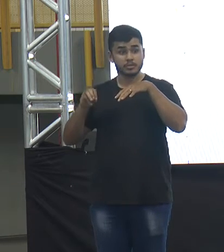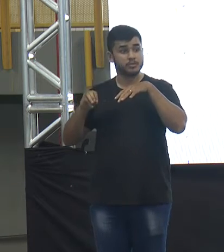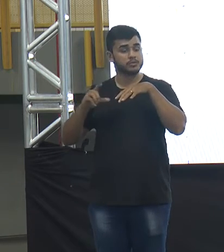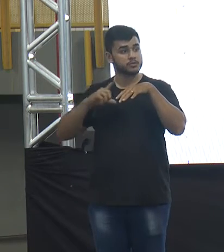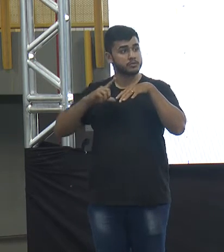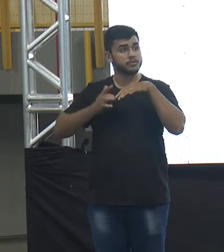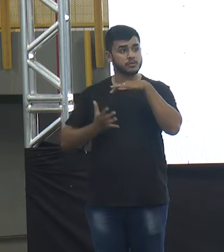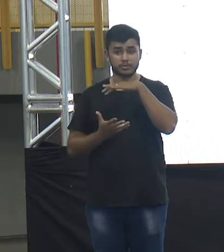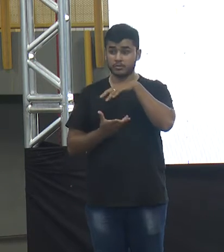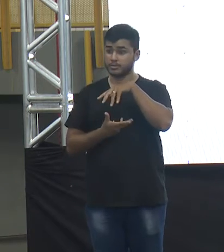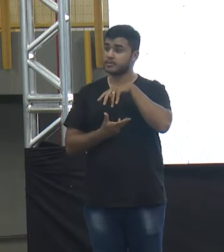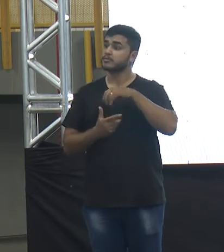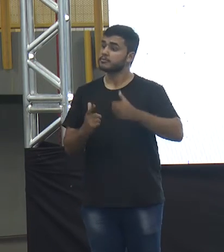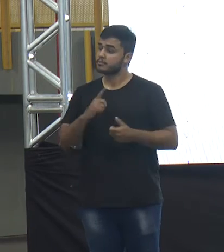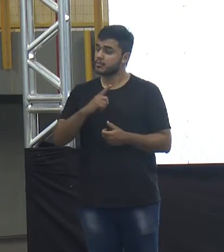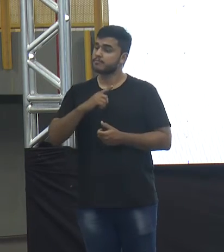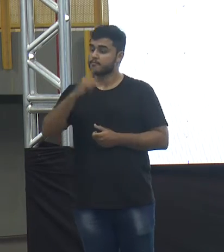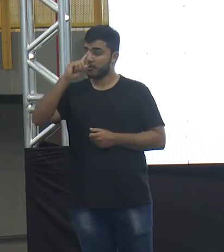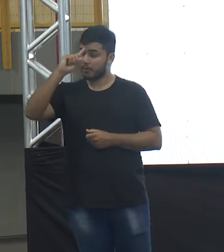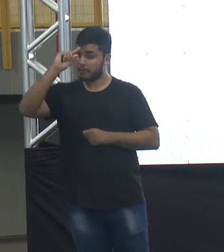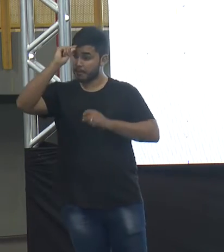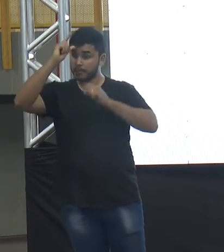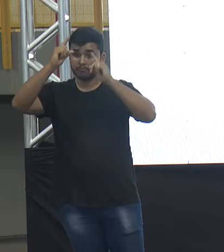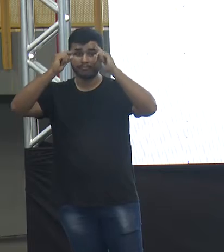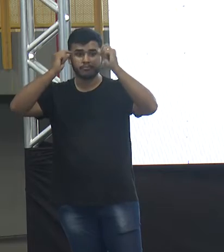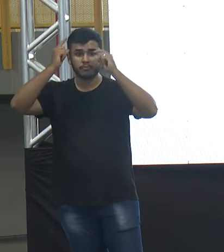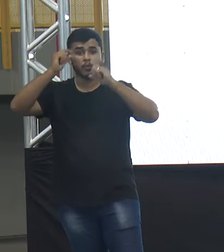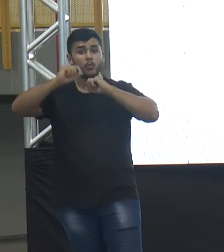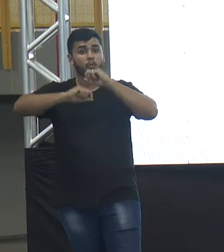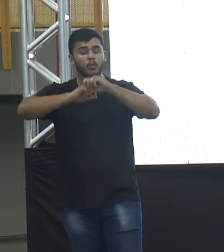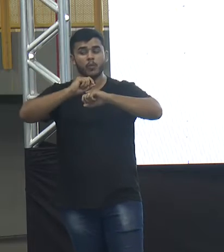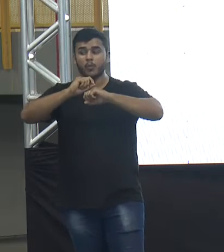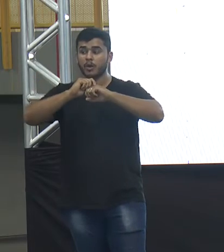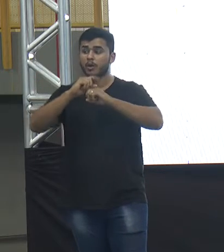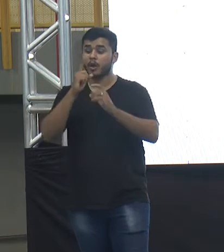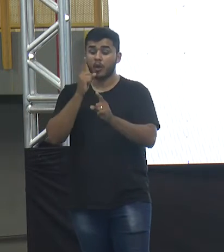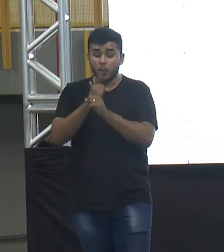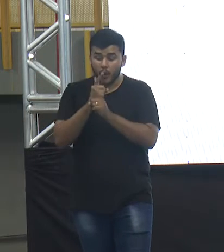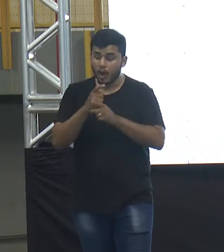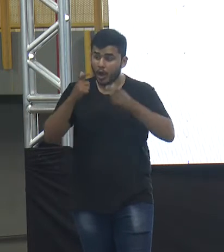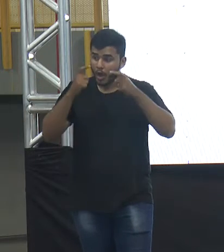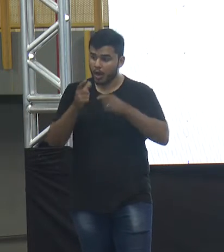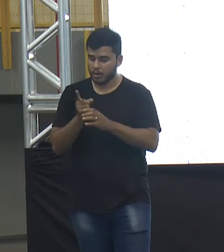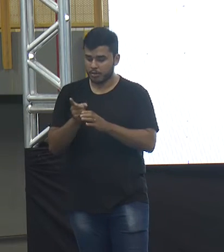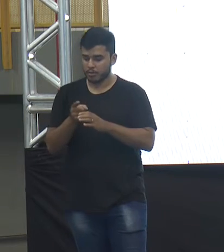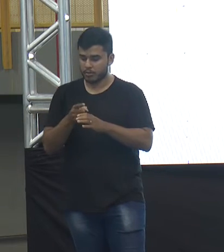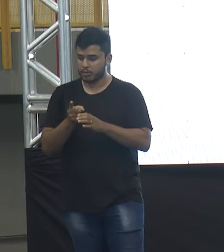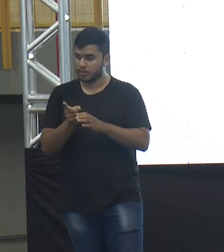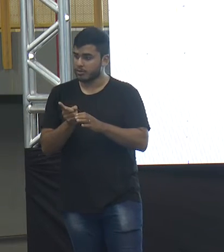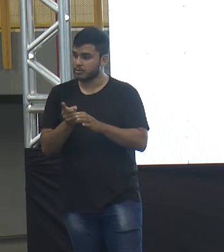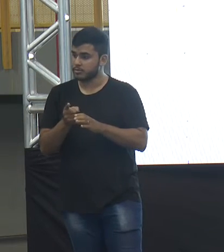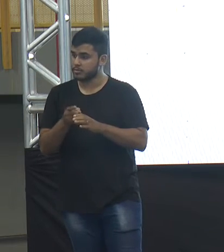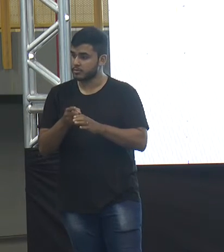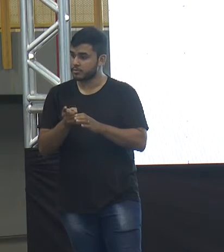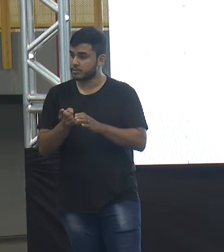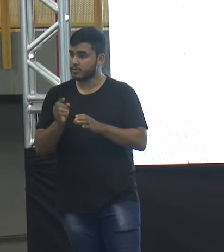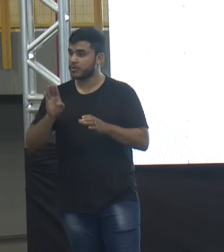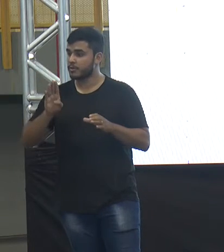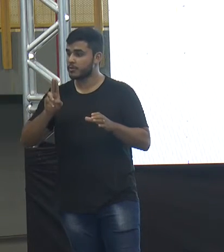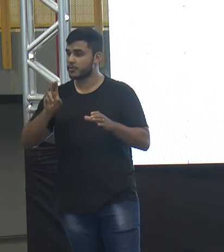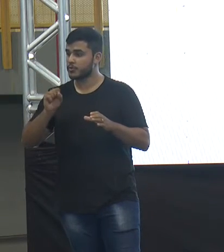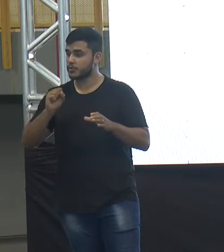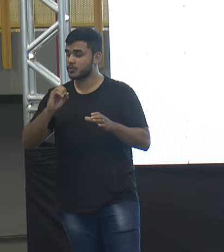foram criados, que foram inventados para aperfeiçoar a localização, a bússola, ela